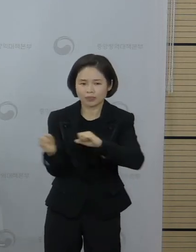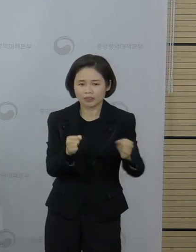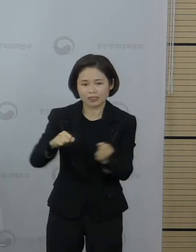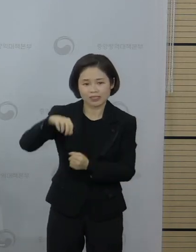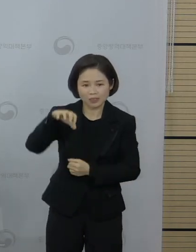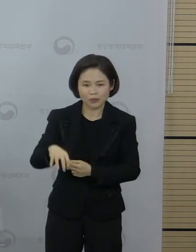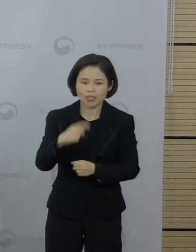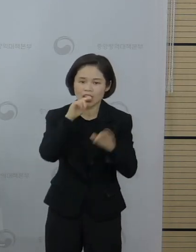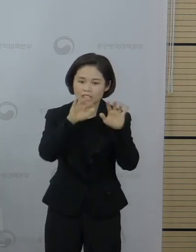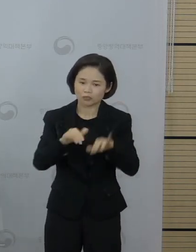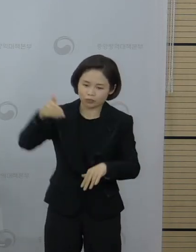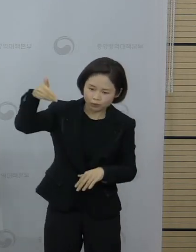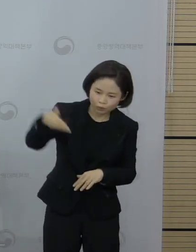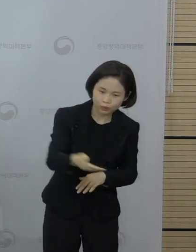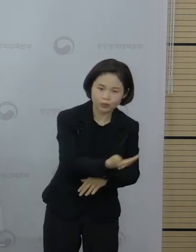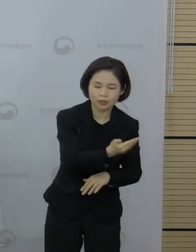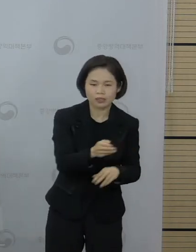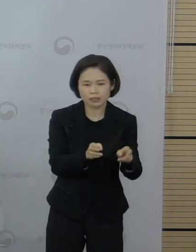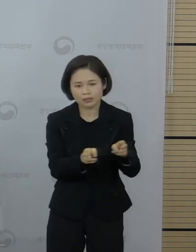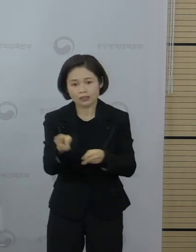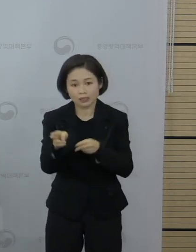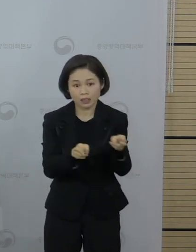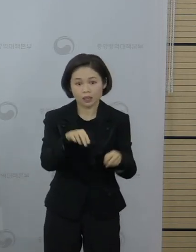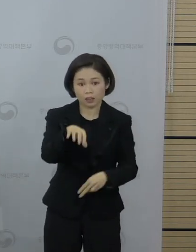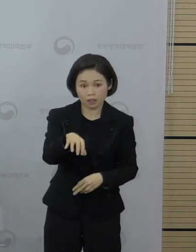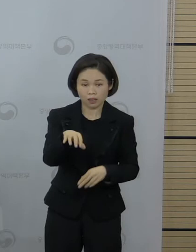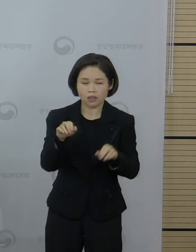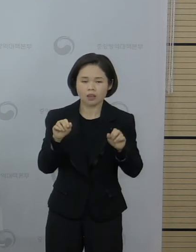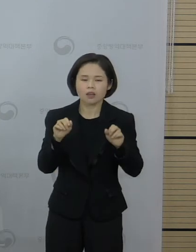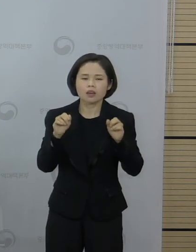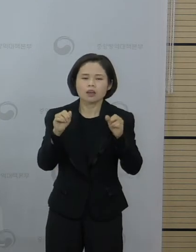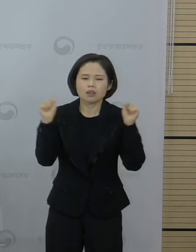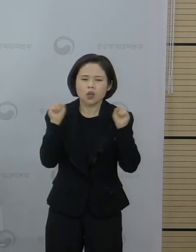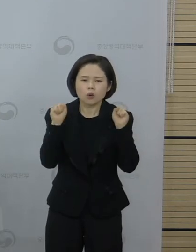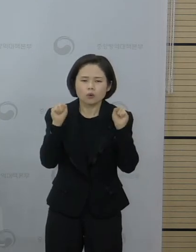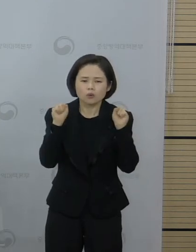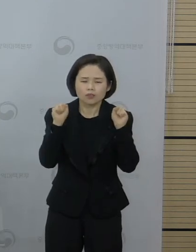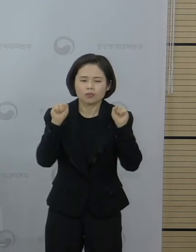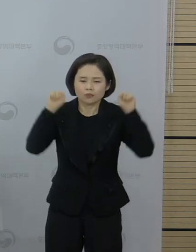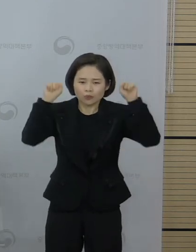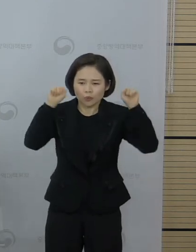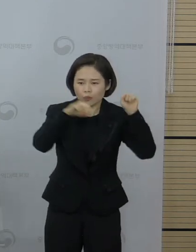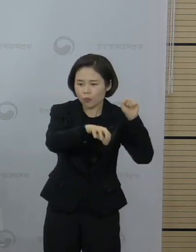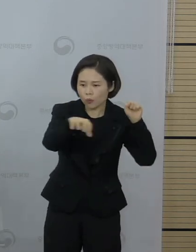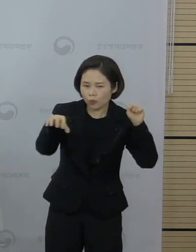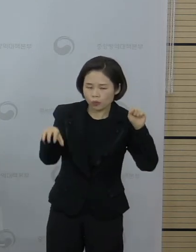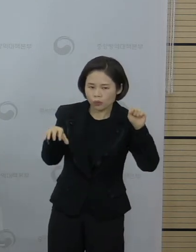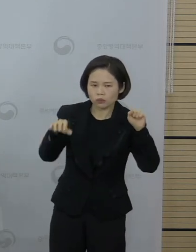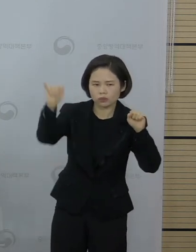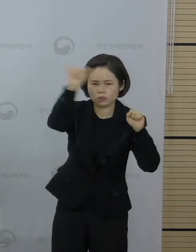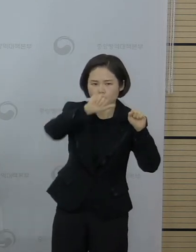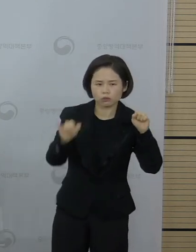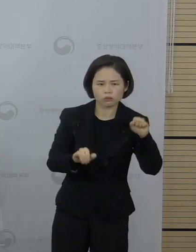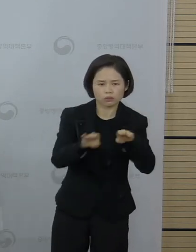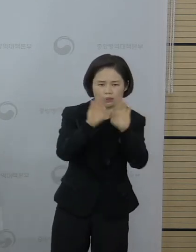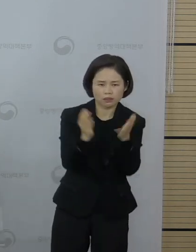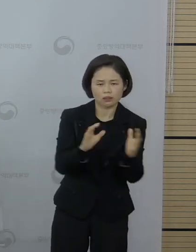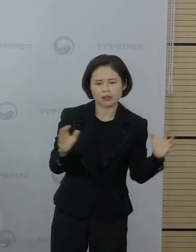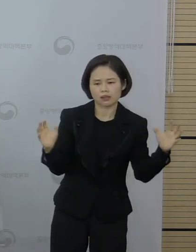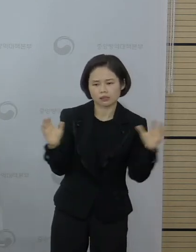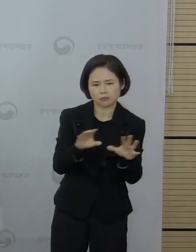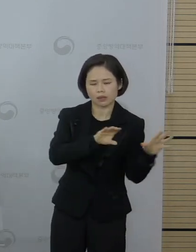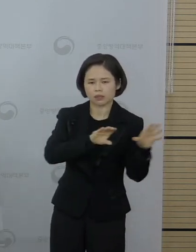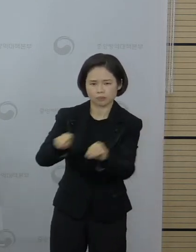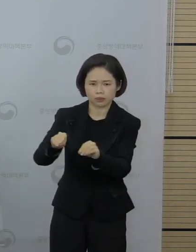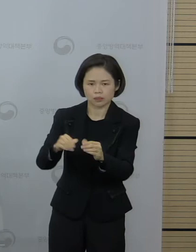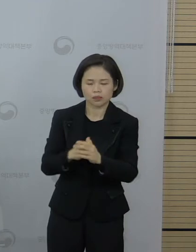썰매장, 스케이트장 등 겨울 스포츠 시설은 전국적으로 집합 금지됩니다.